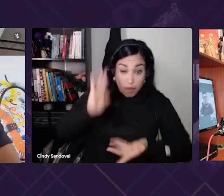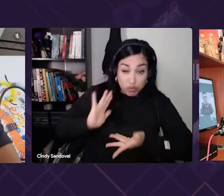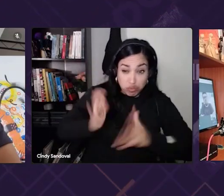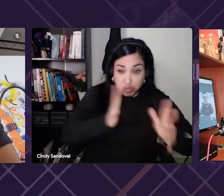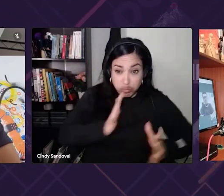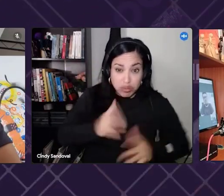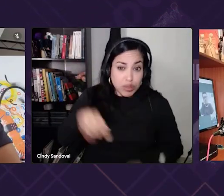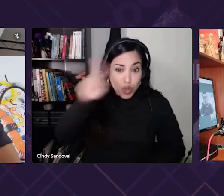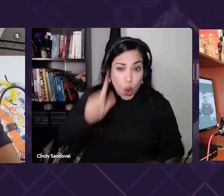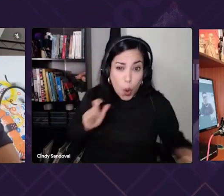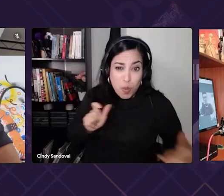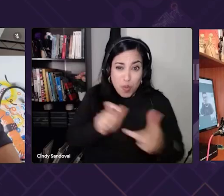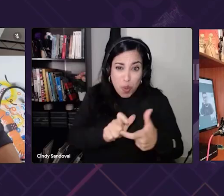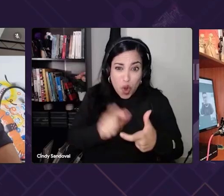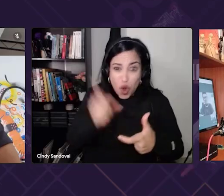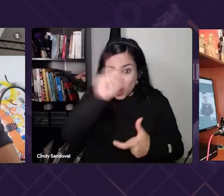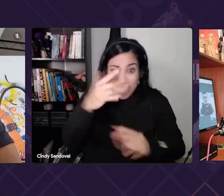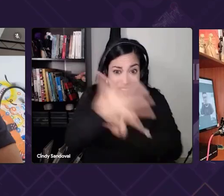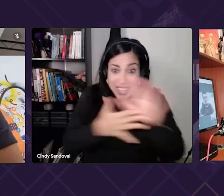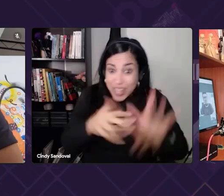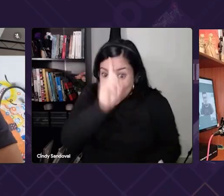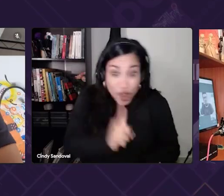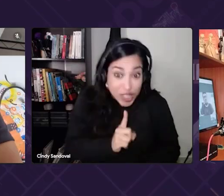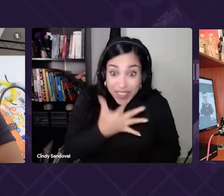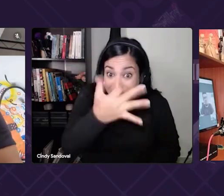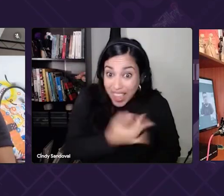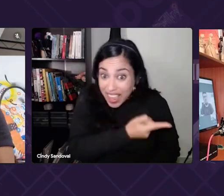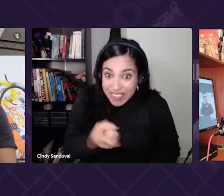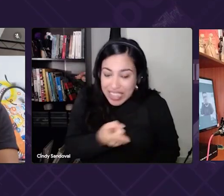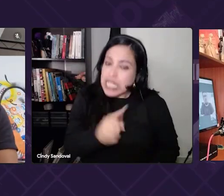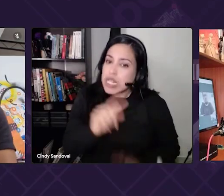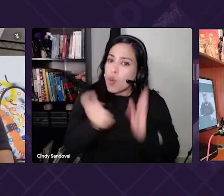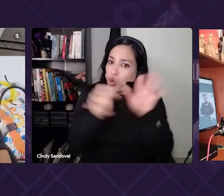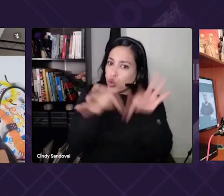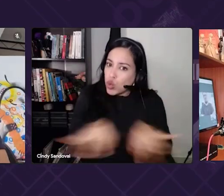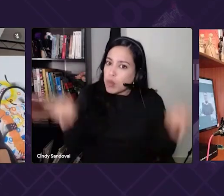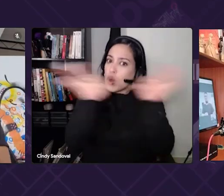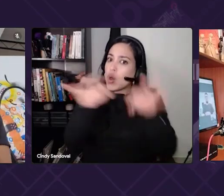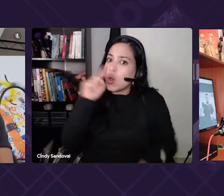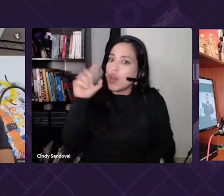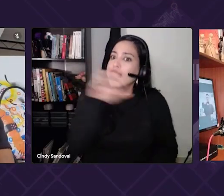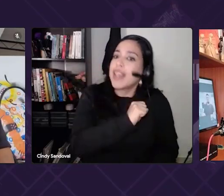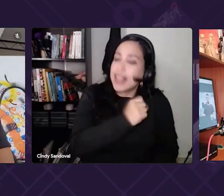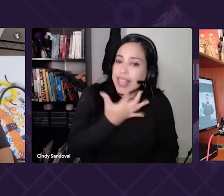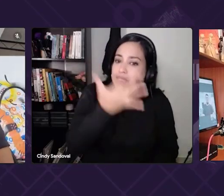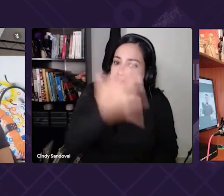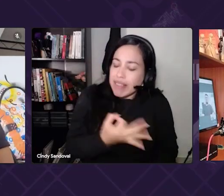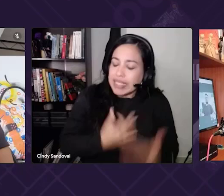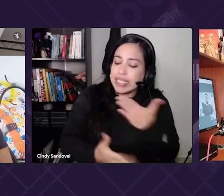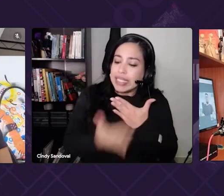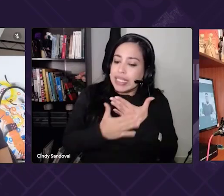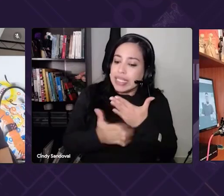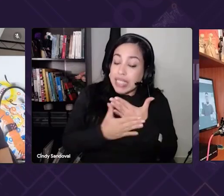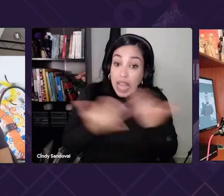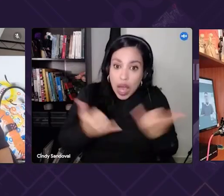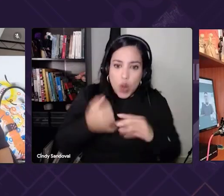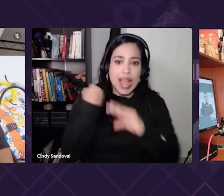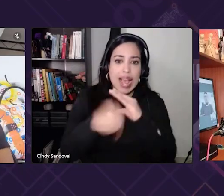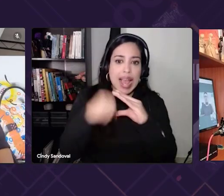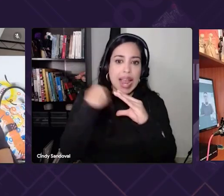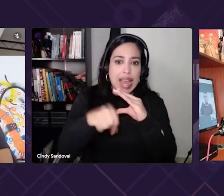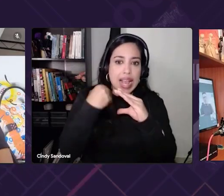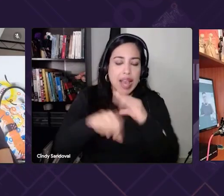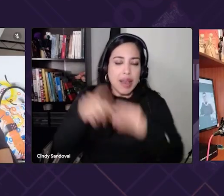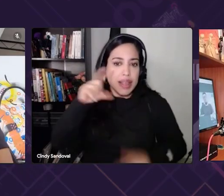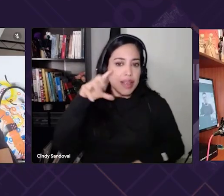lengua colombiana de señas. Y creo que ese es un punto clave, que nos alerta aquí en Canal Capital sobre